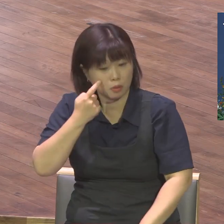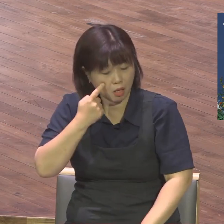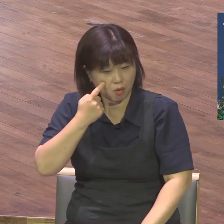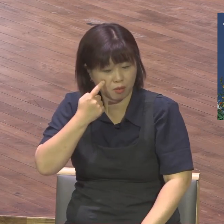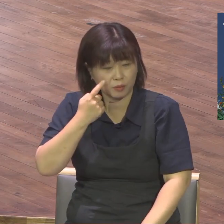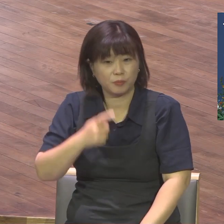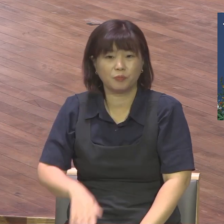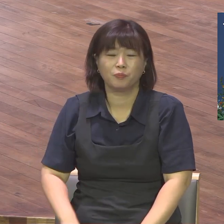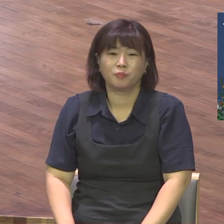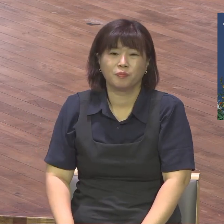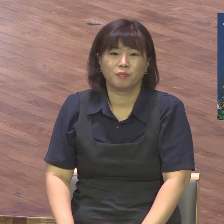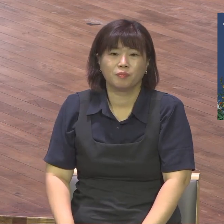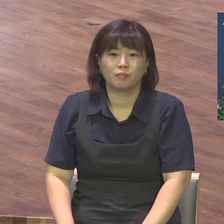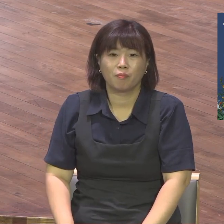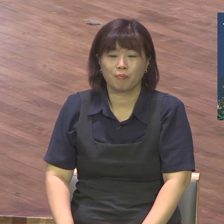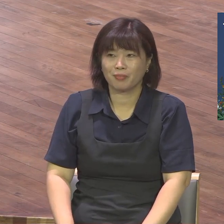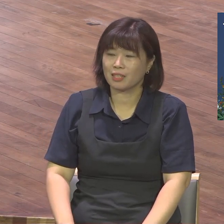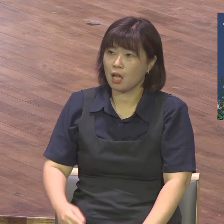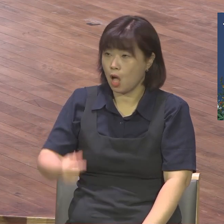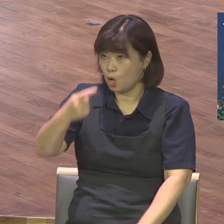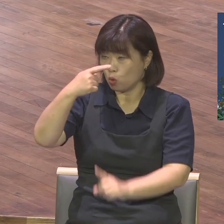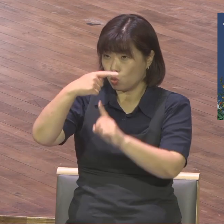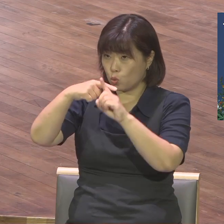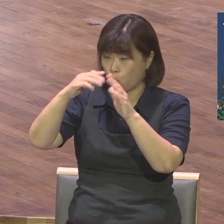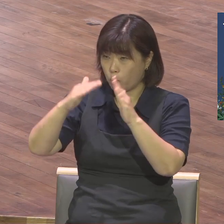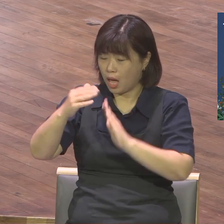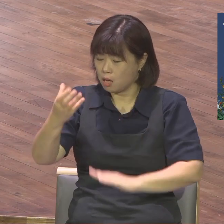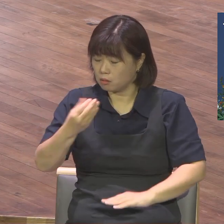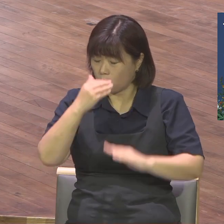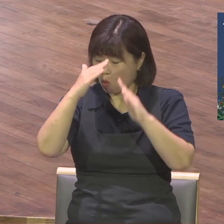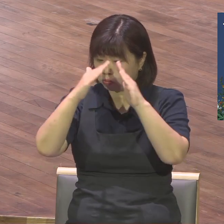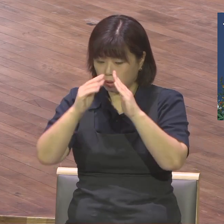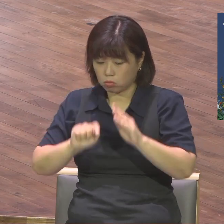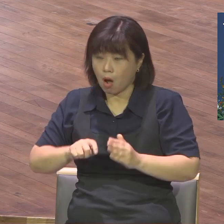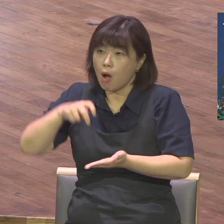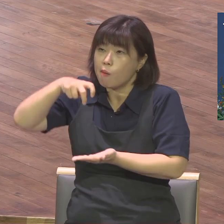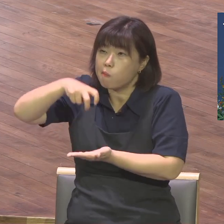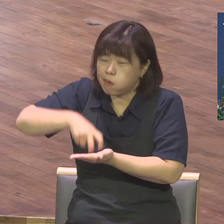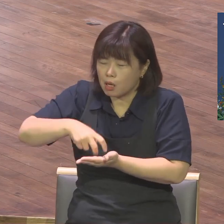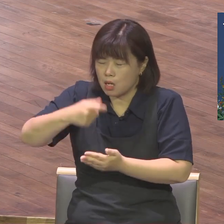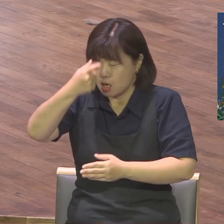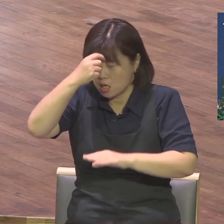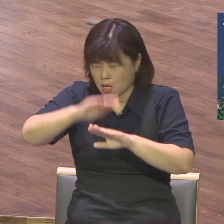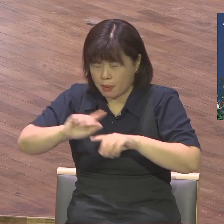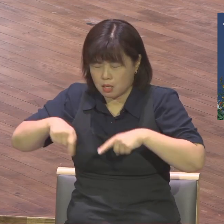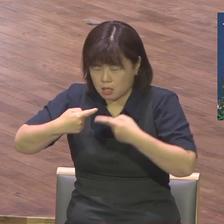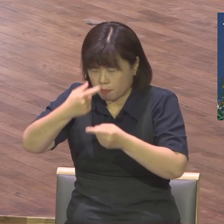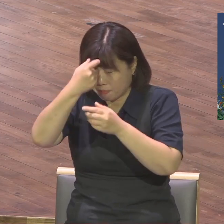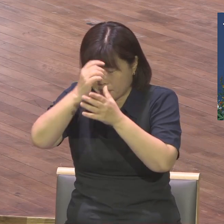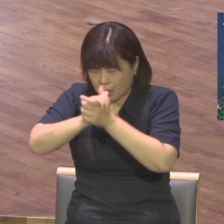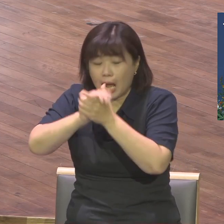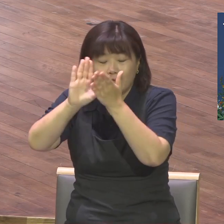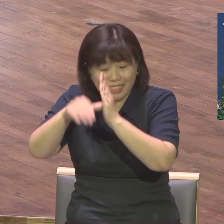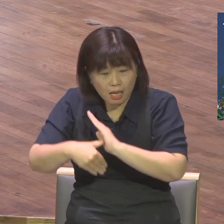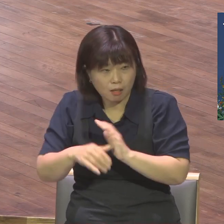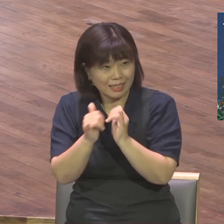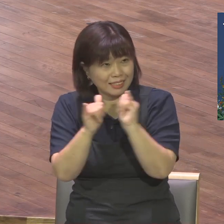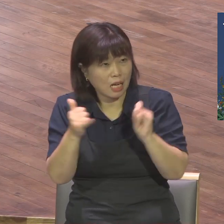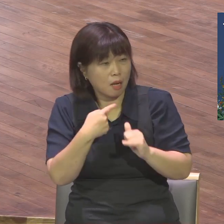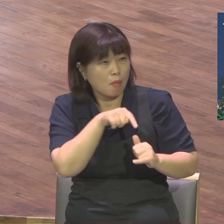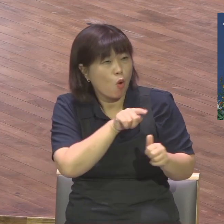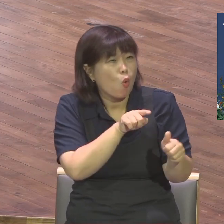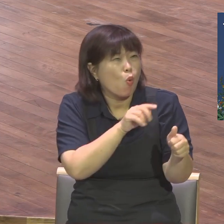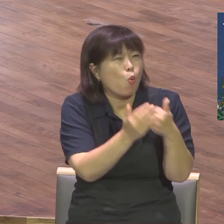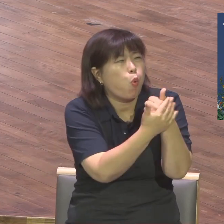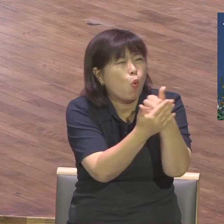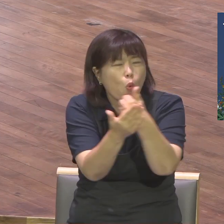그리고 주의 전에서 무엇을 바라봐야 되느냐? 성삼위 하나님을 바라봐야 돼요. 사람 보러 온 것이